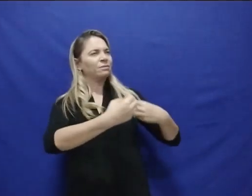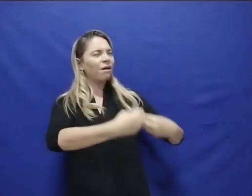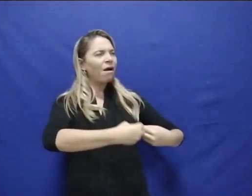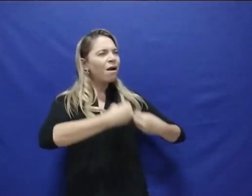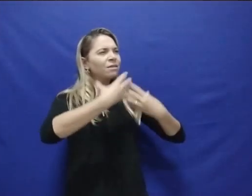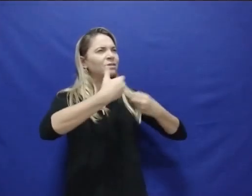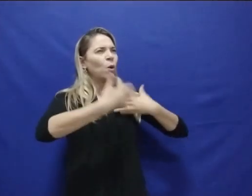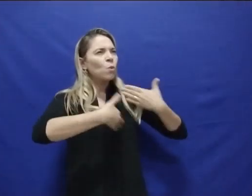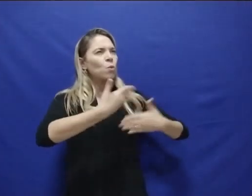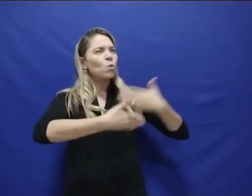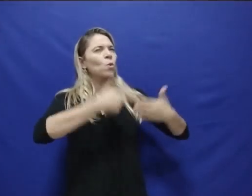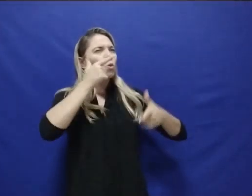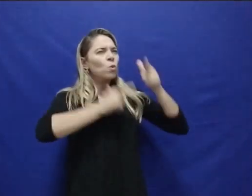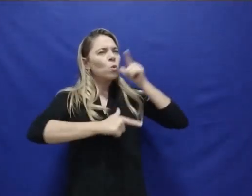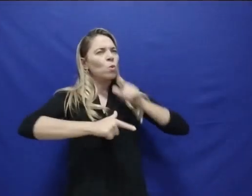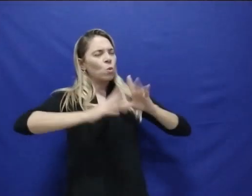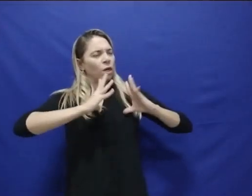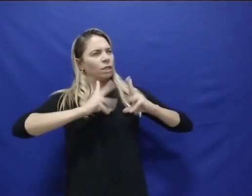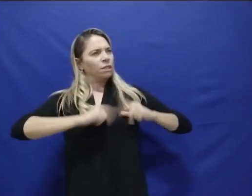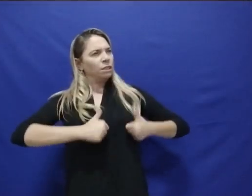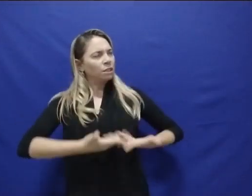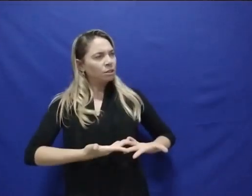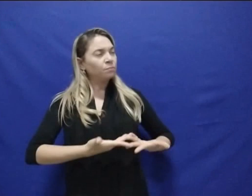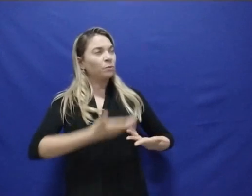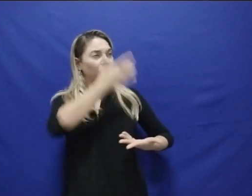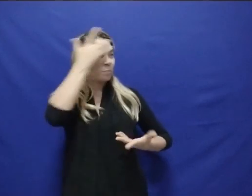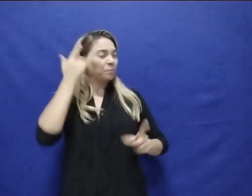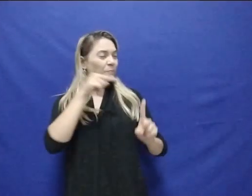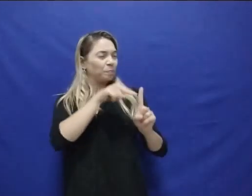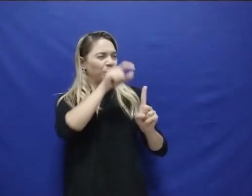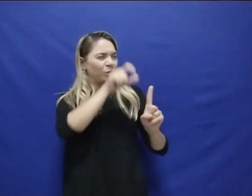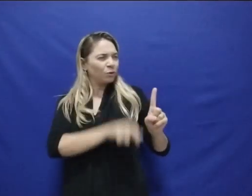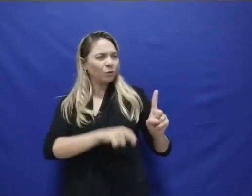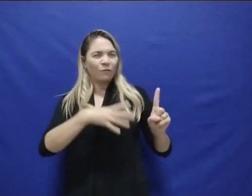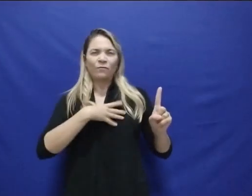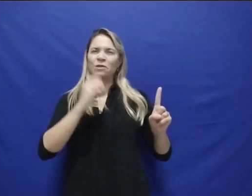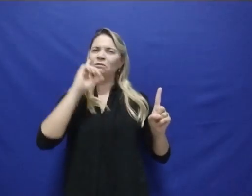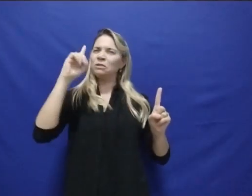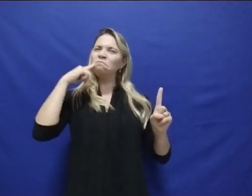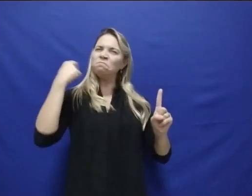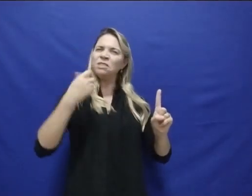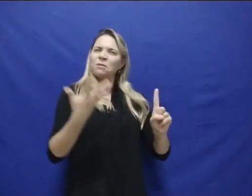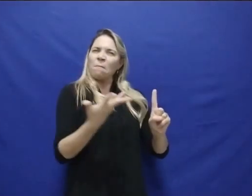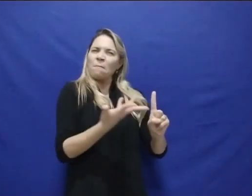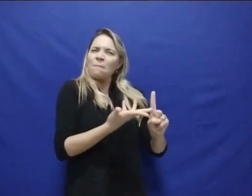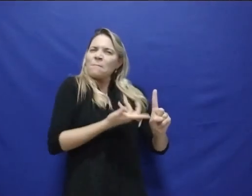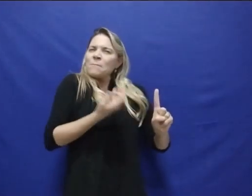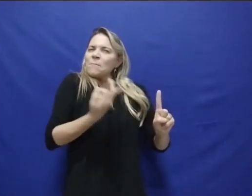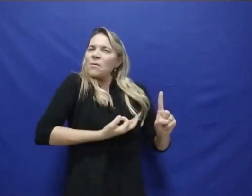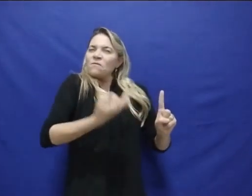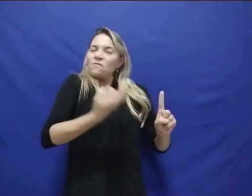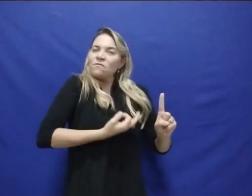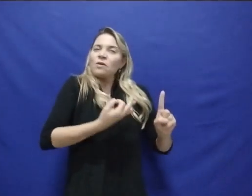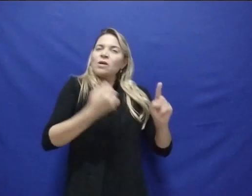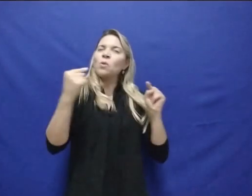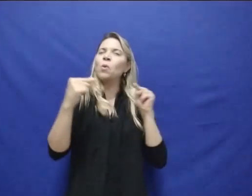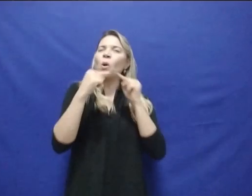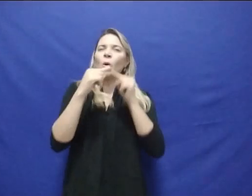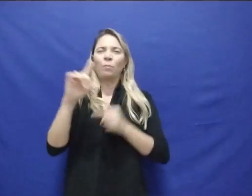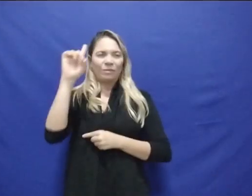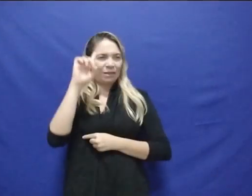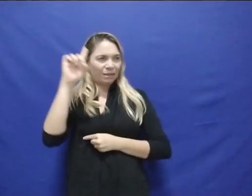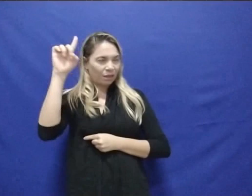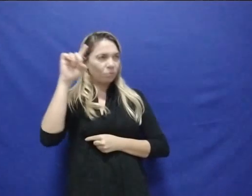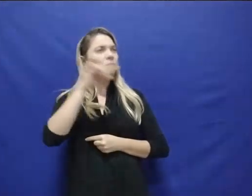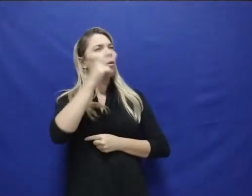justiça, a fim de que o homem de Deus seja perfeito e perfeitamente habilitado para toda boa